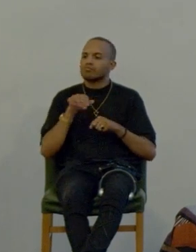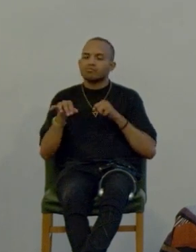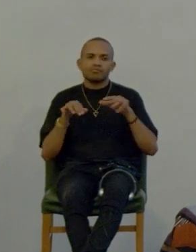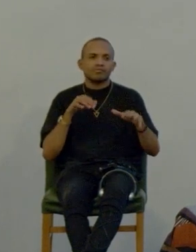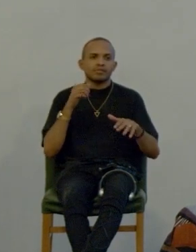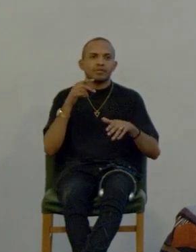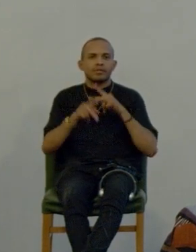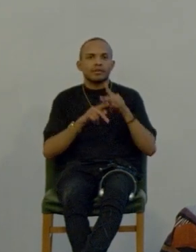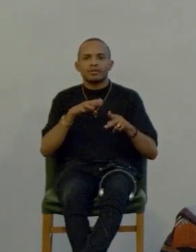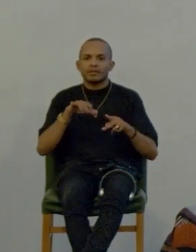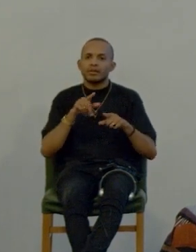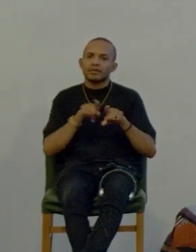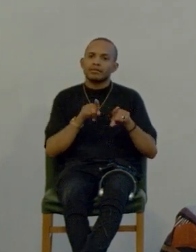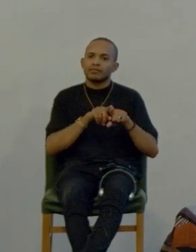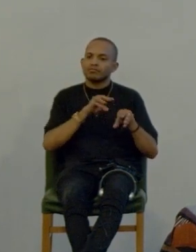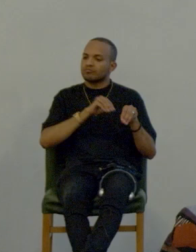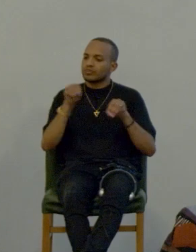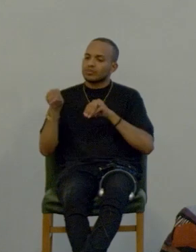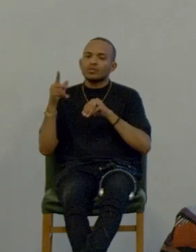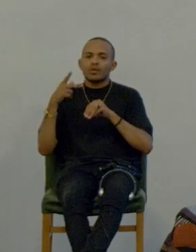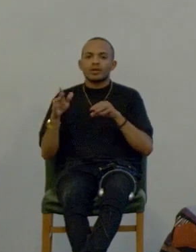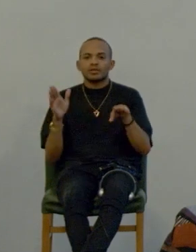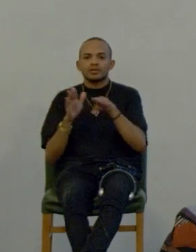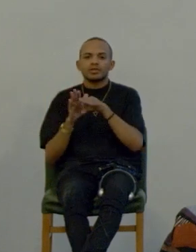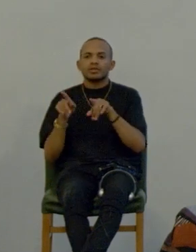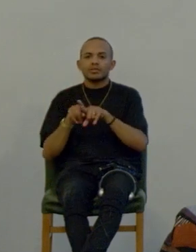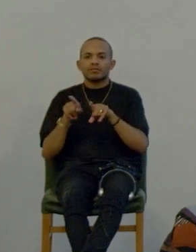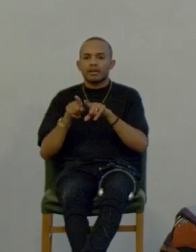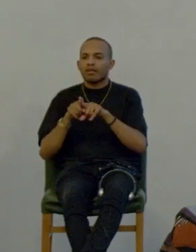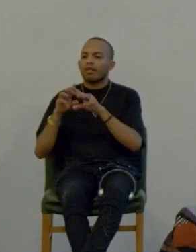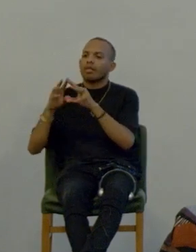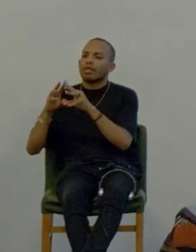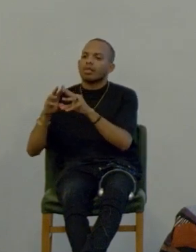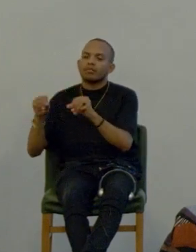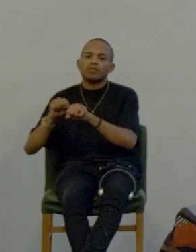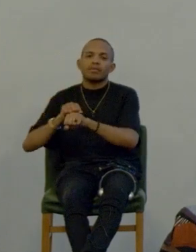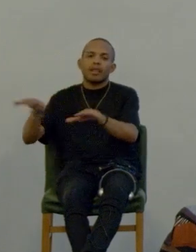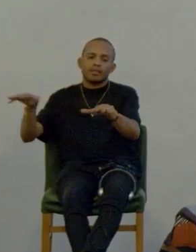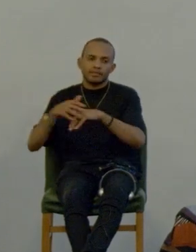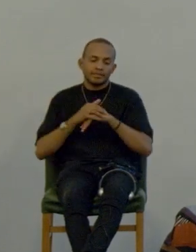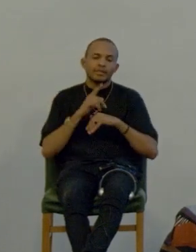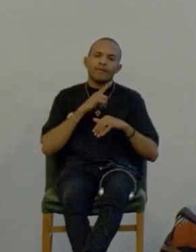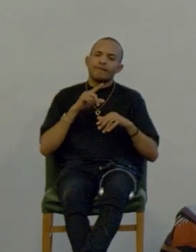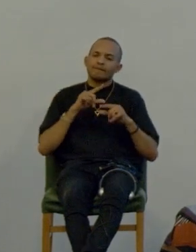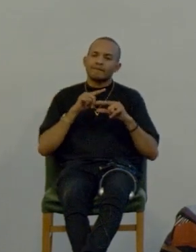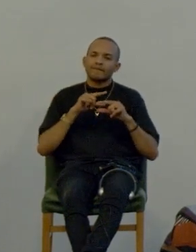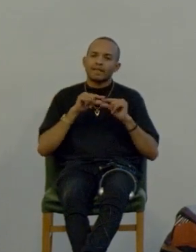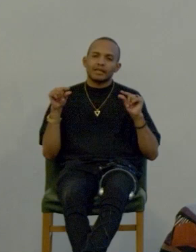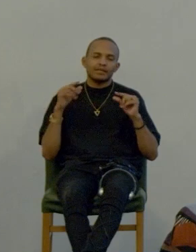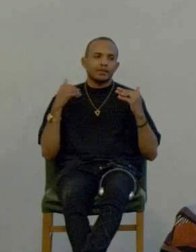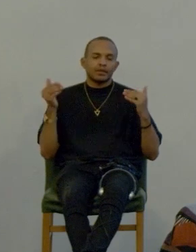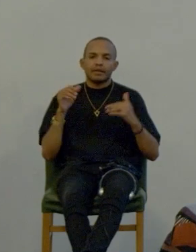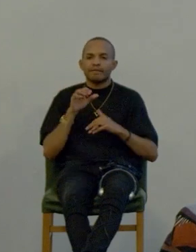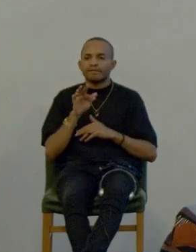populações que teriam saído, né, chegado aqui nos trópicos e literalmente se degenerado, né? Tem uma frase famosa do